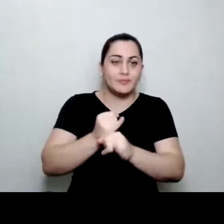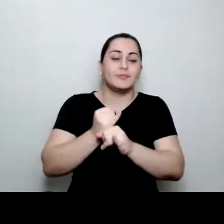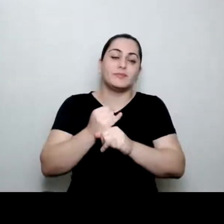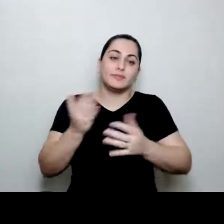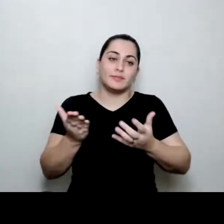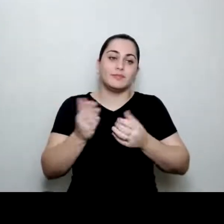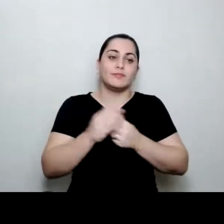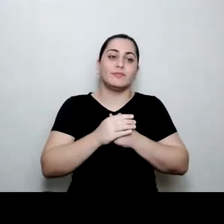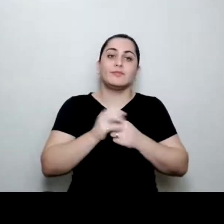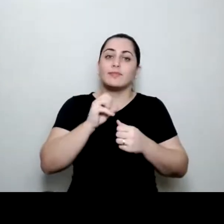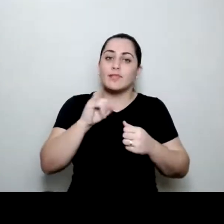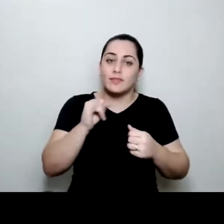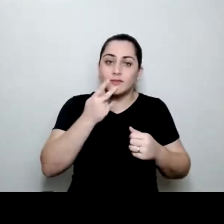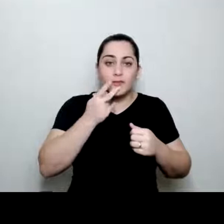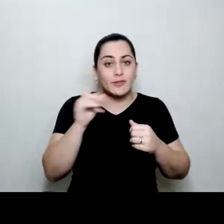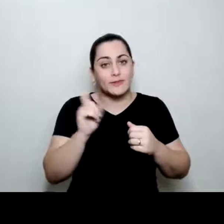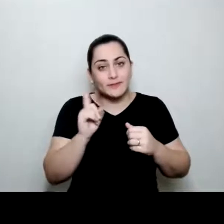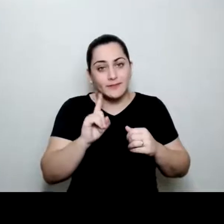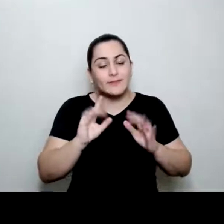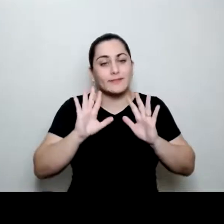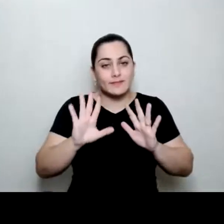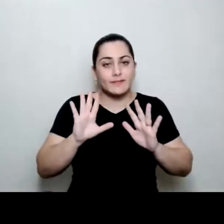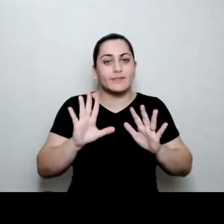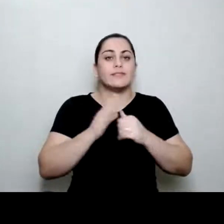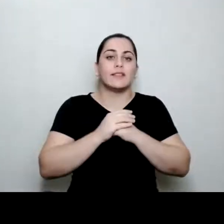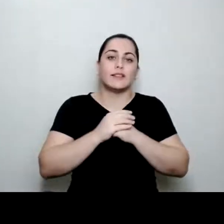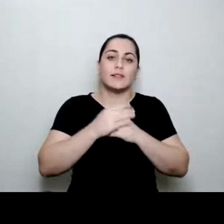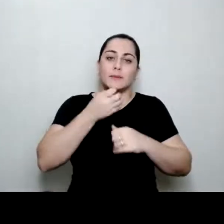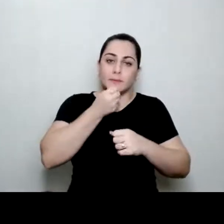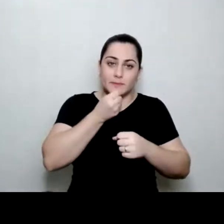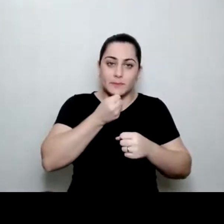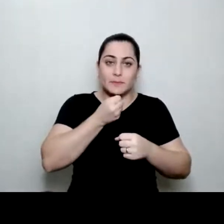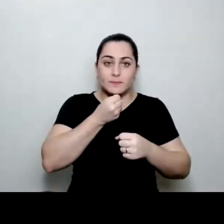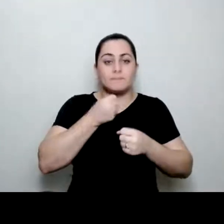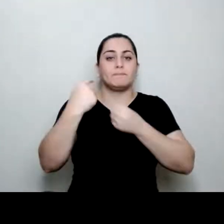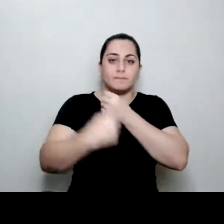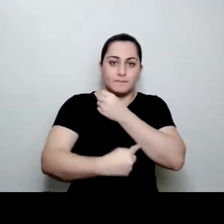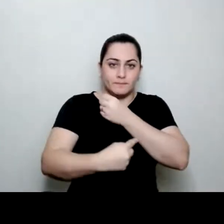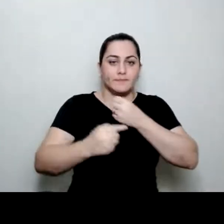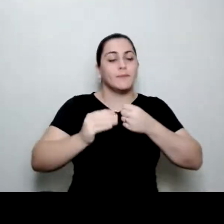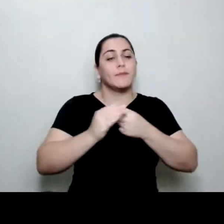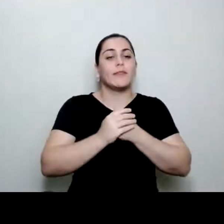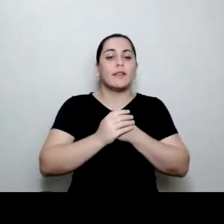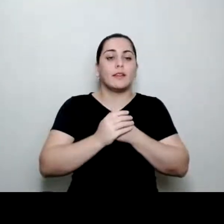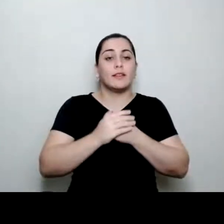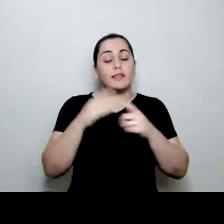não estiver falando, deixar o microfone fechado. Como a